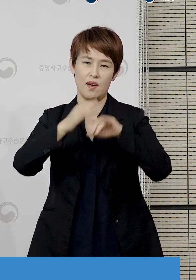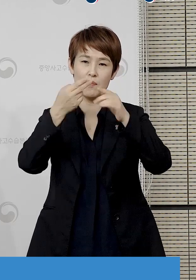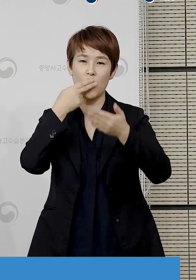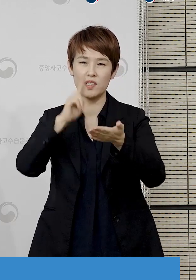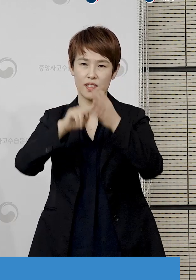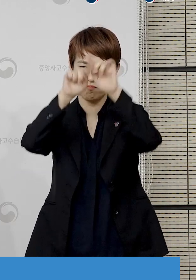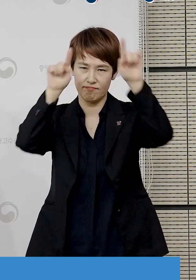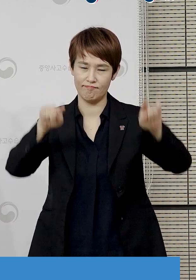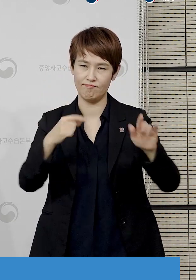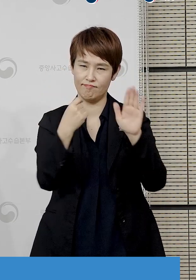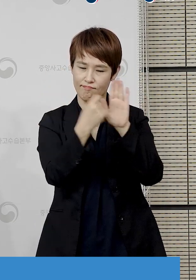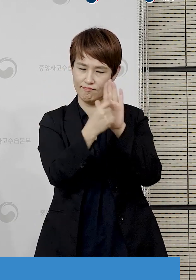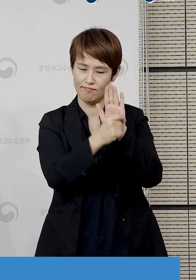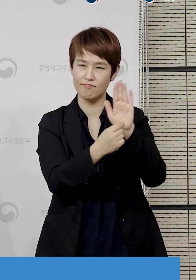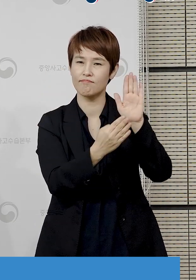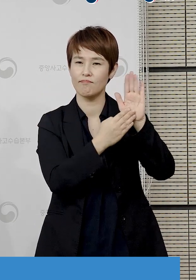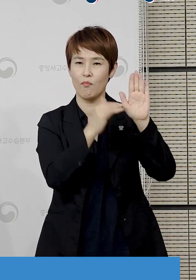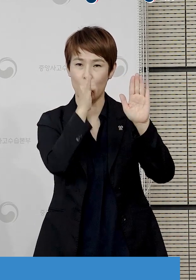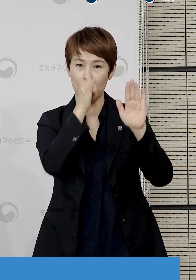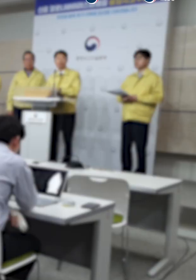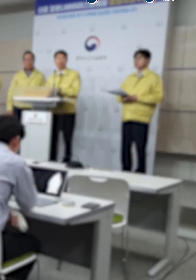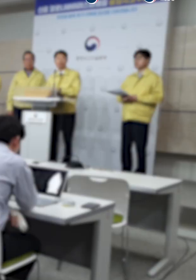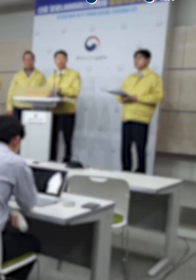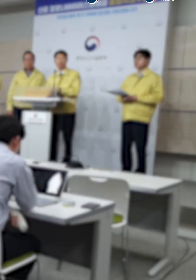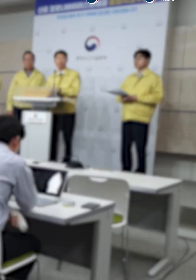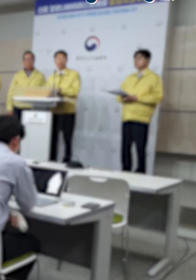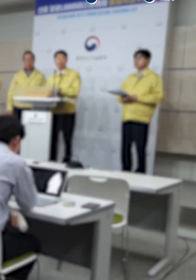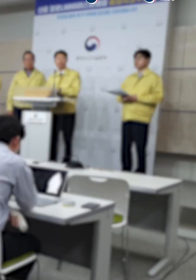다수 포함되어 있다라는 점을 말씀드립니다.